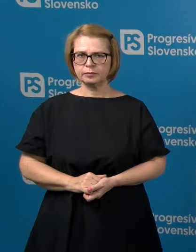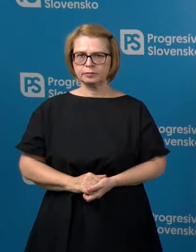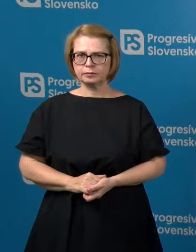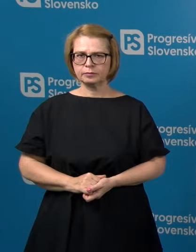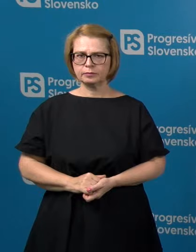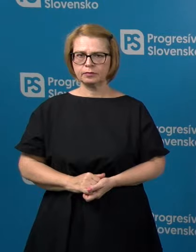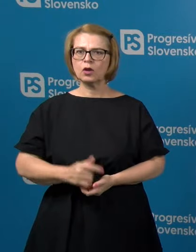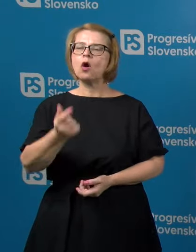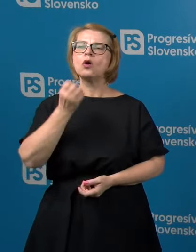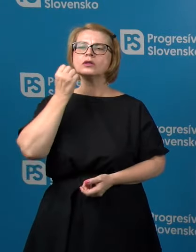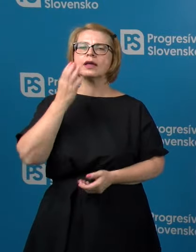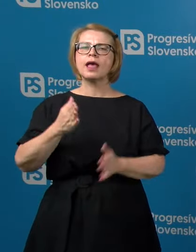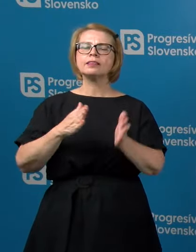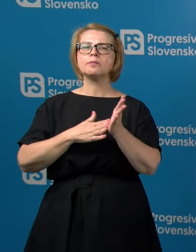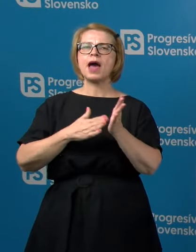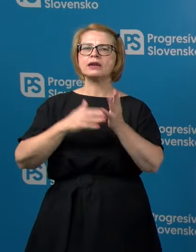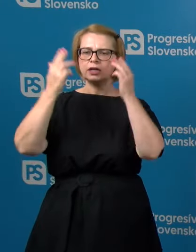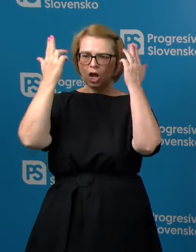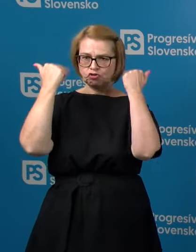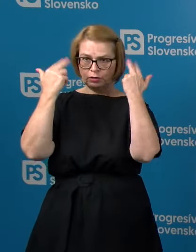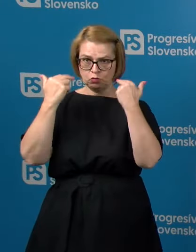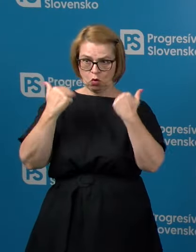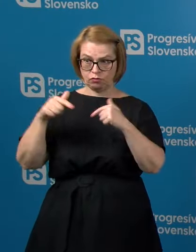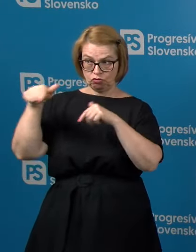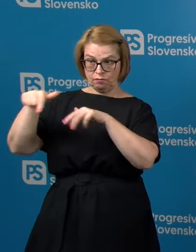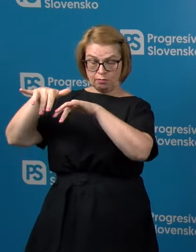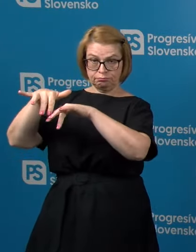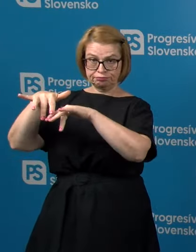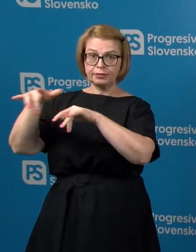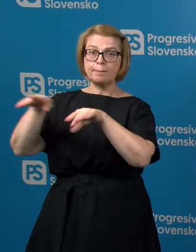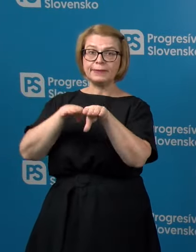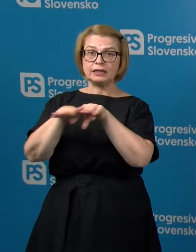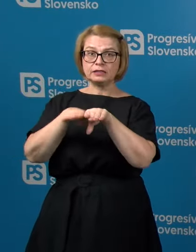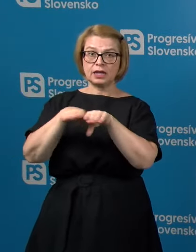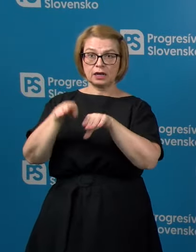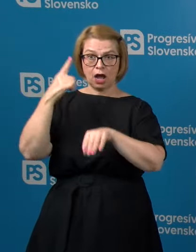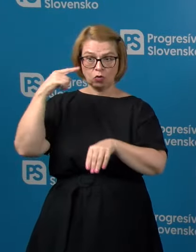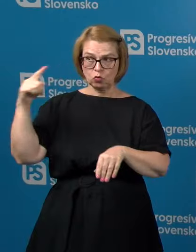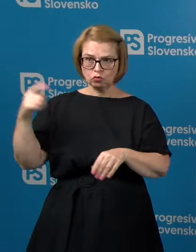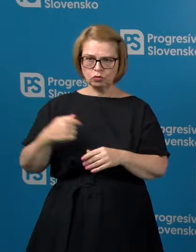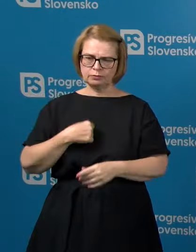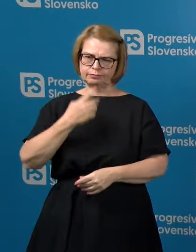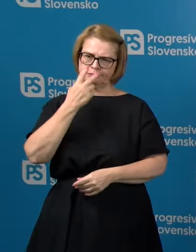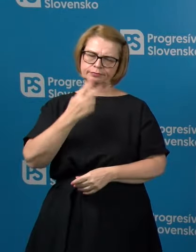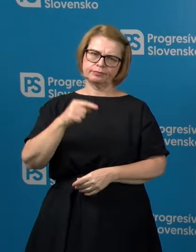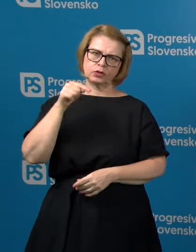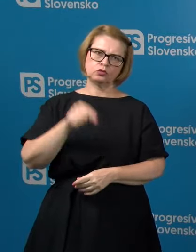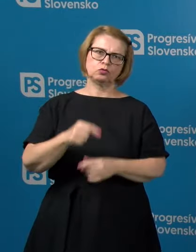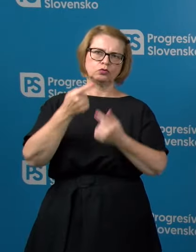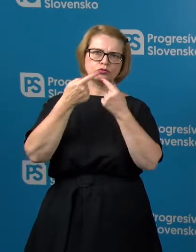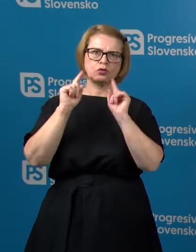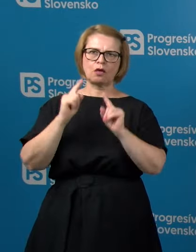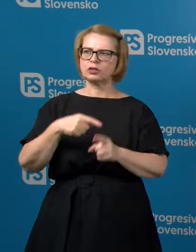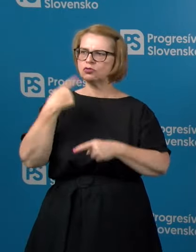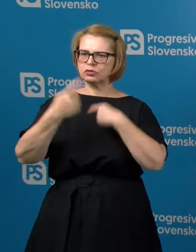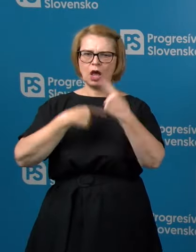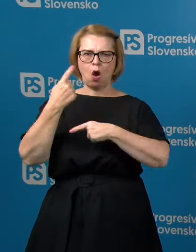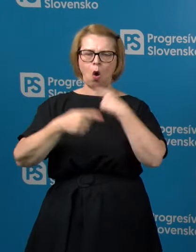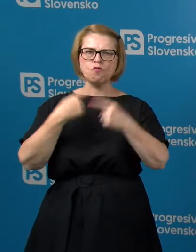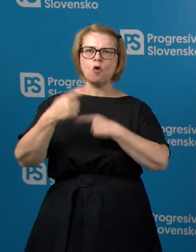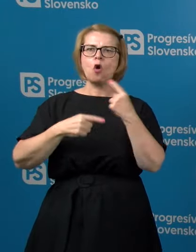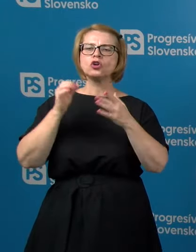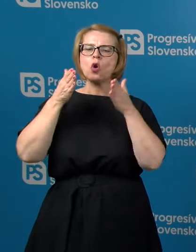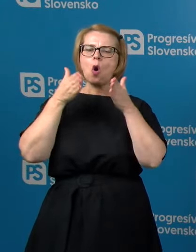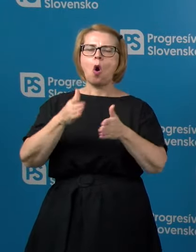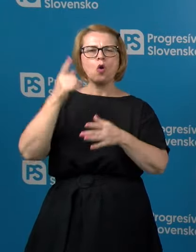Odkedy je Martina Šimkovičová ministerkou kultúry, tak na Slovensku sa o kultúre hovorí vlastne oveľa viac